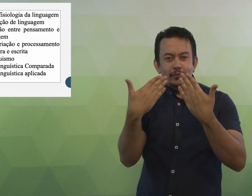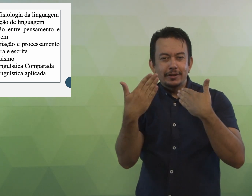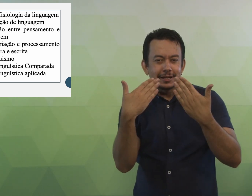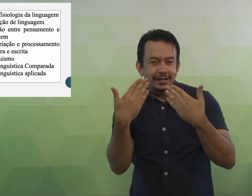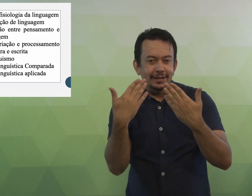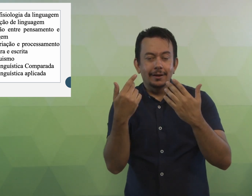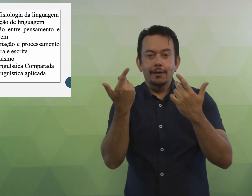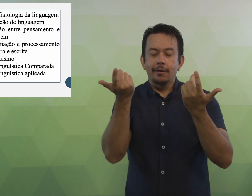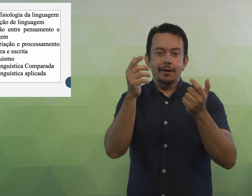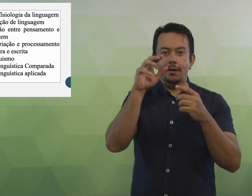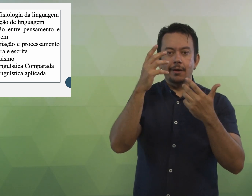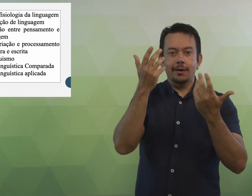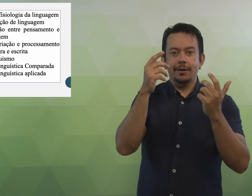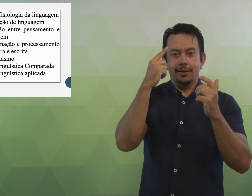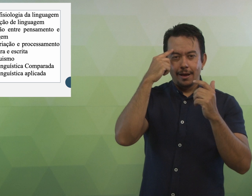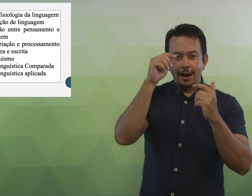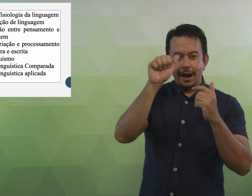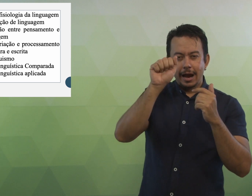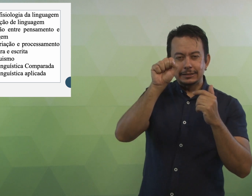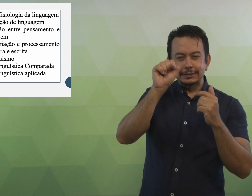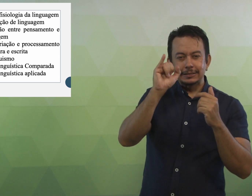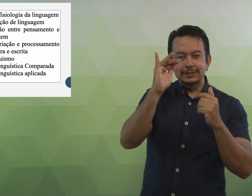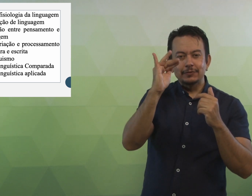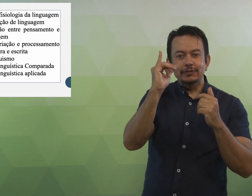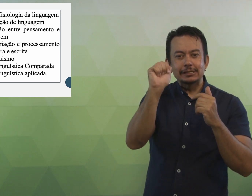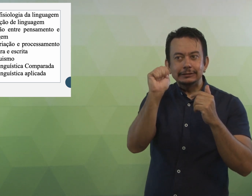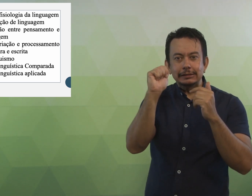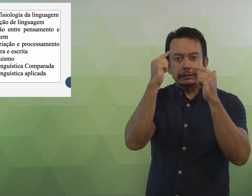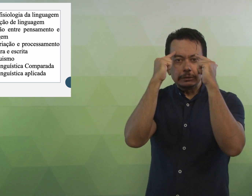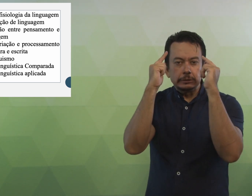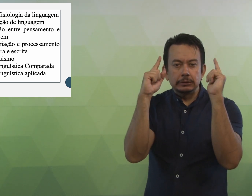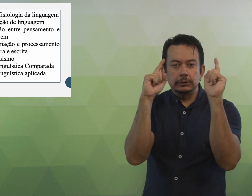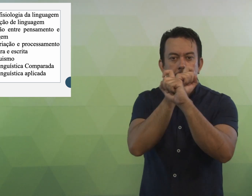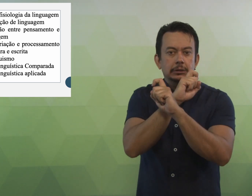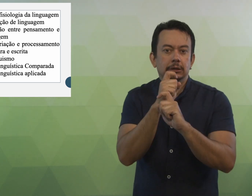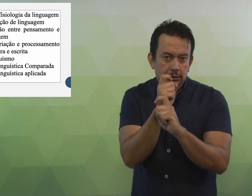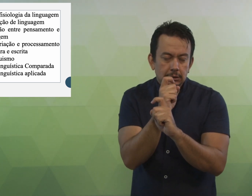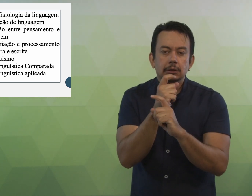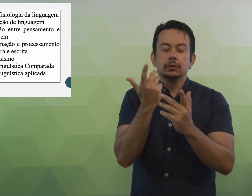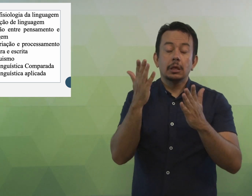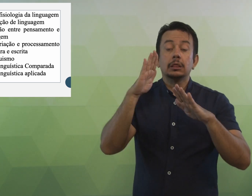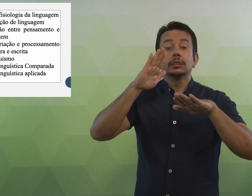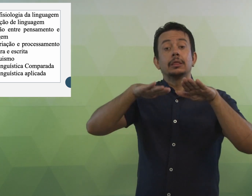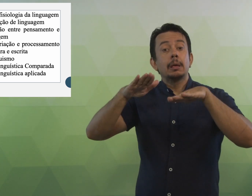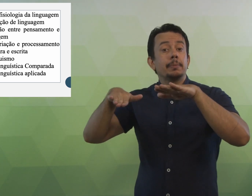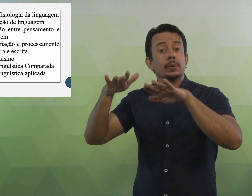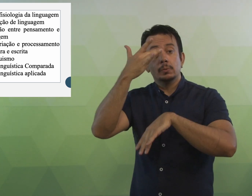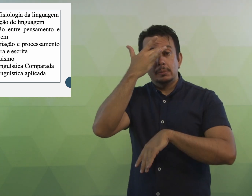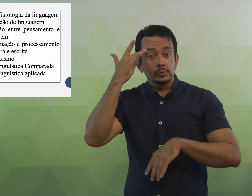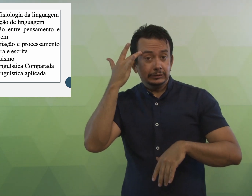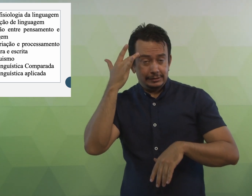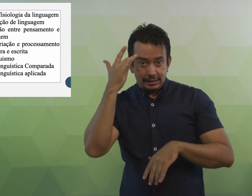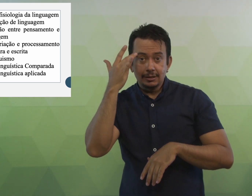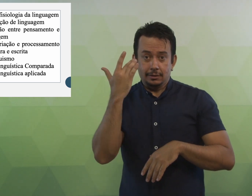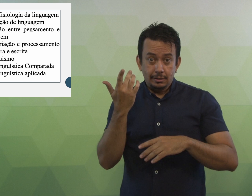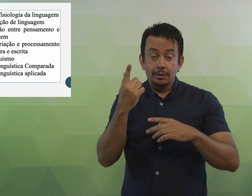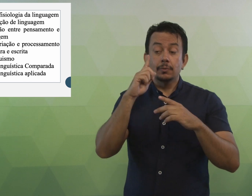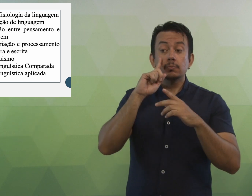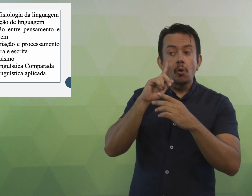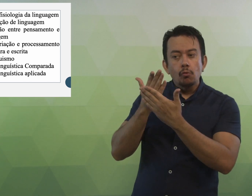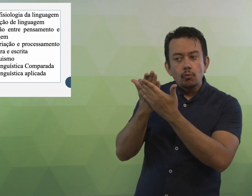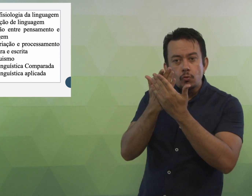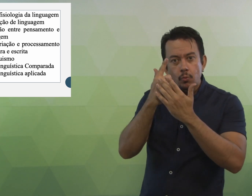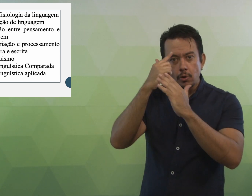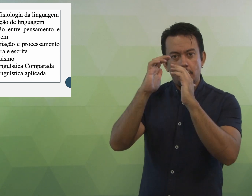nós conseguimos perceber como está o processamento neurológico. Se a pessoa ela sofre um AVC, ela tem